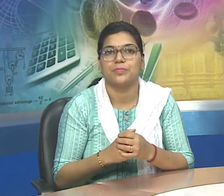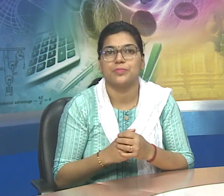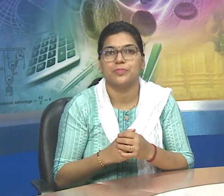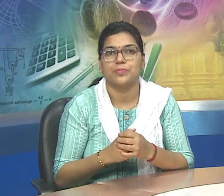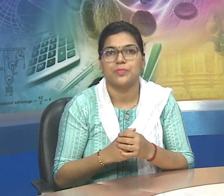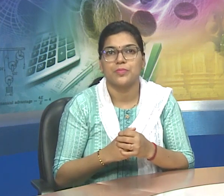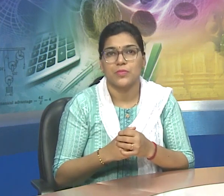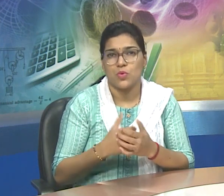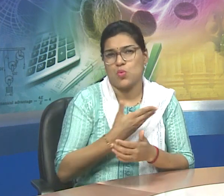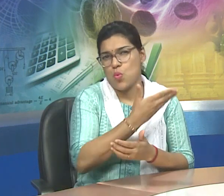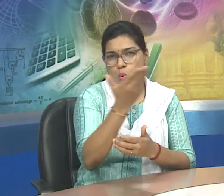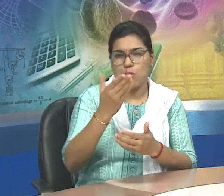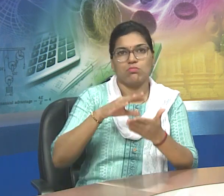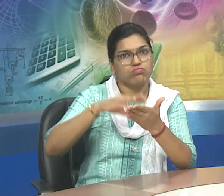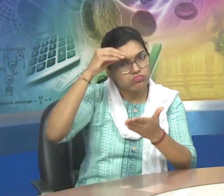का सारांश अब हम यहाँ करेंगे।